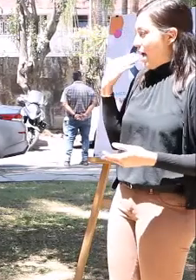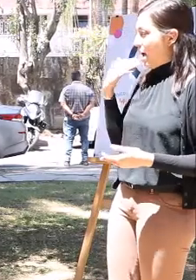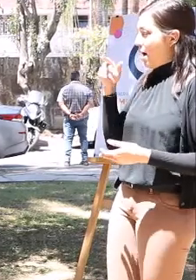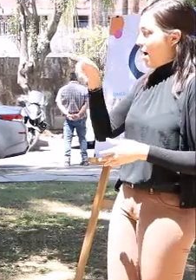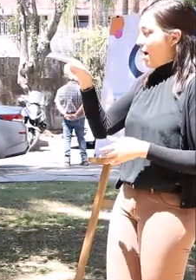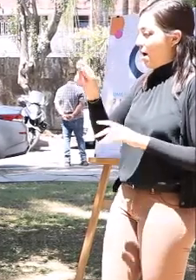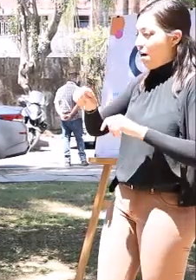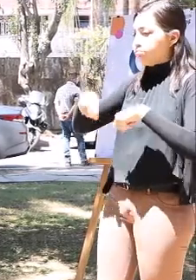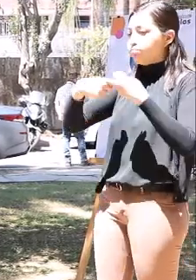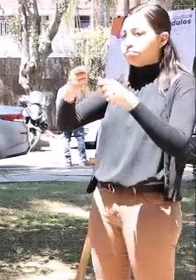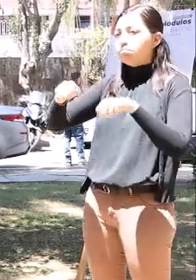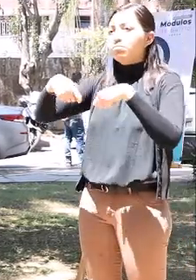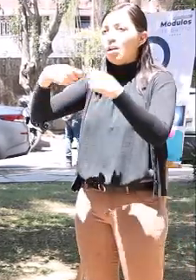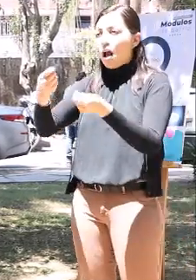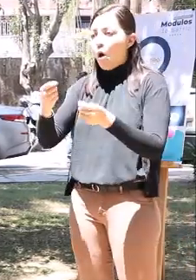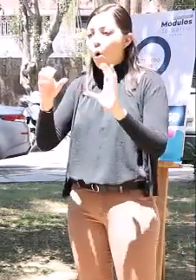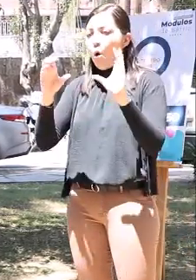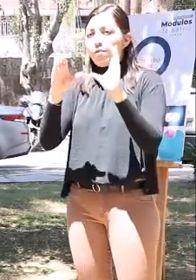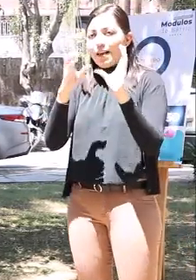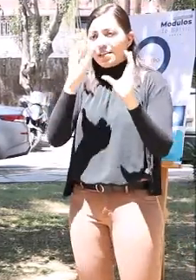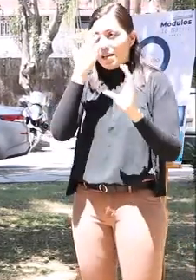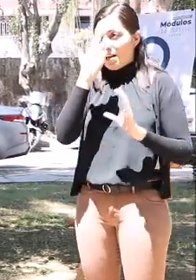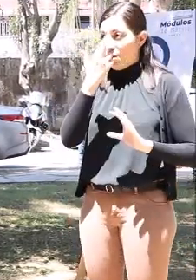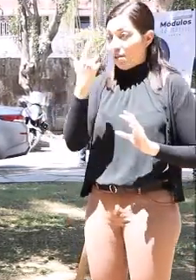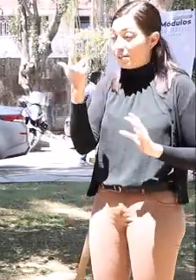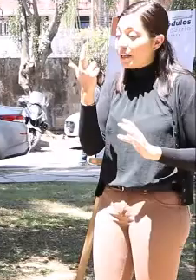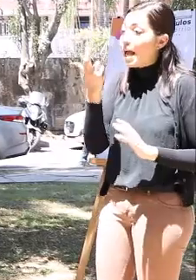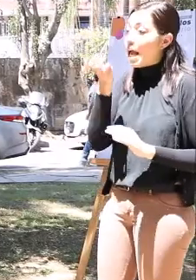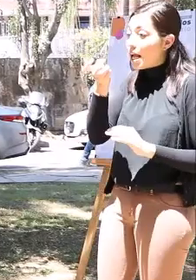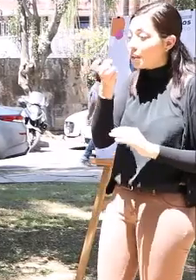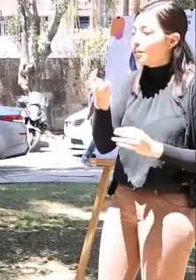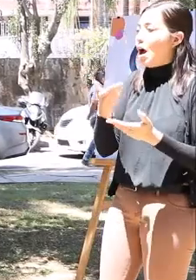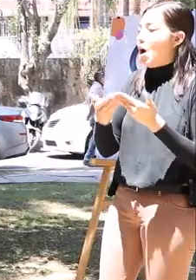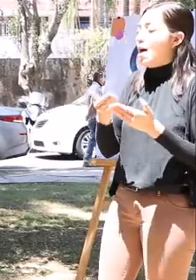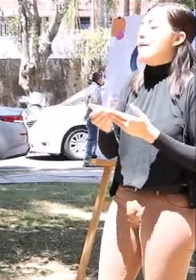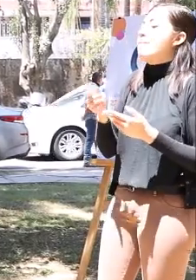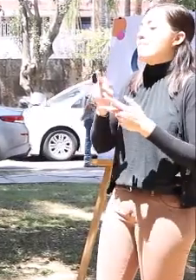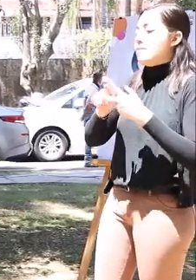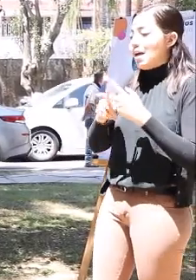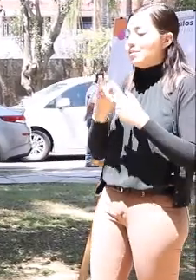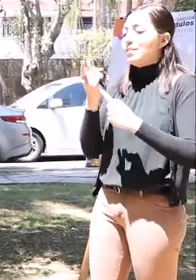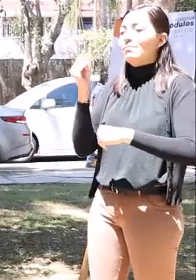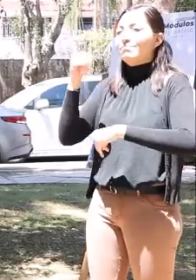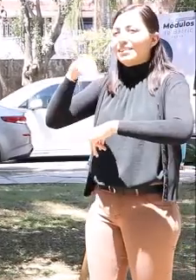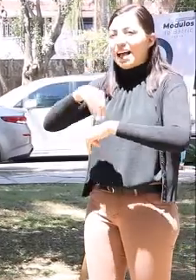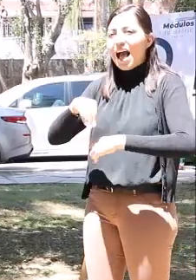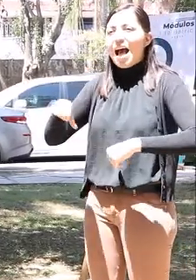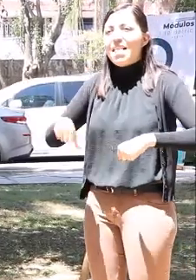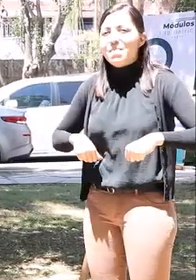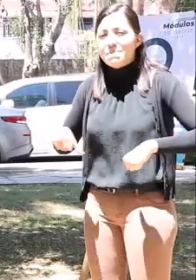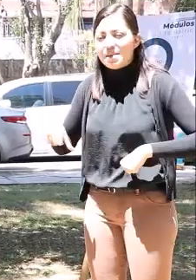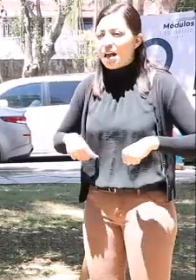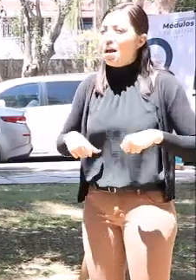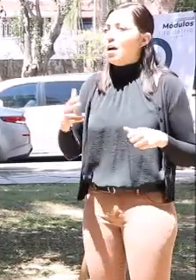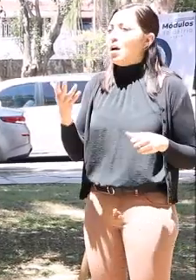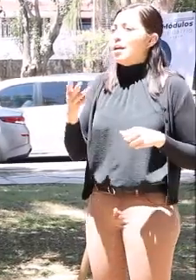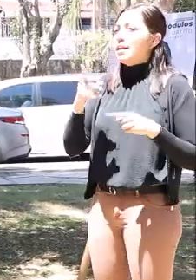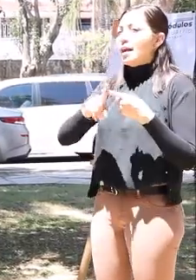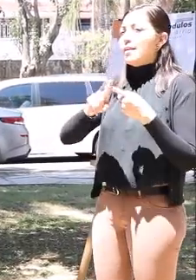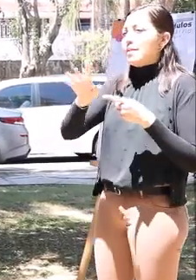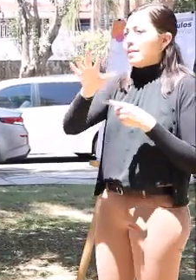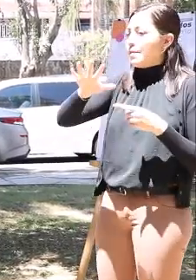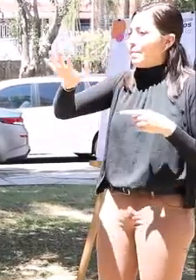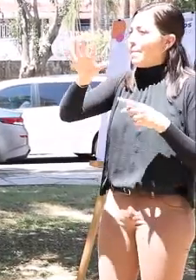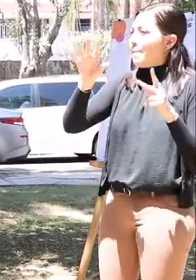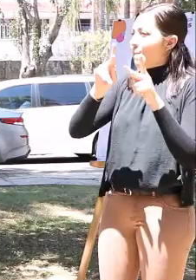estas constancias, estos reconocimientos. Pues ahora se trata de implementar con toda efectividad, junto con nuestros gestores de paz,